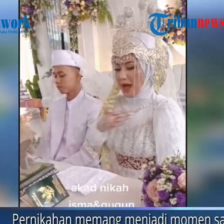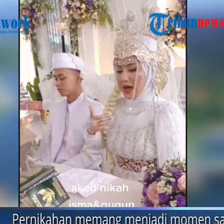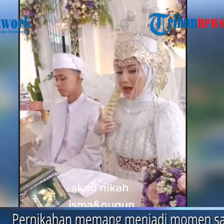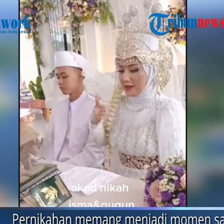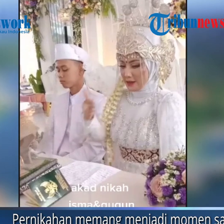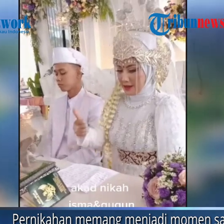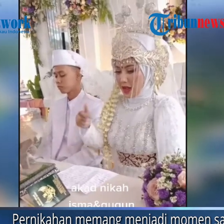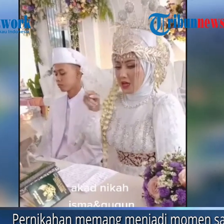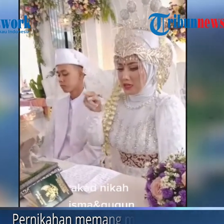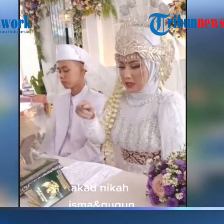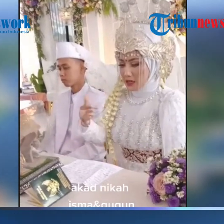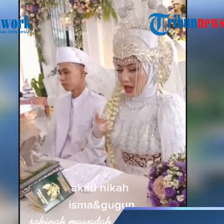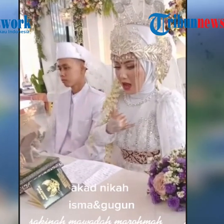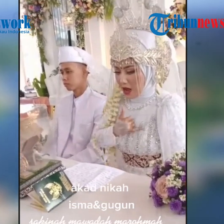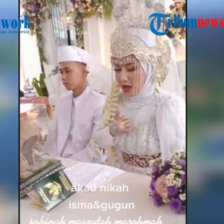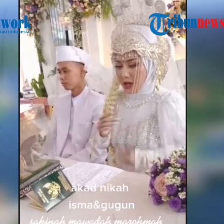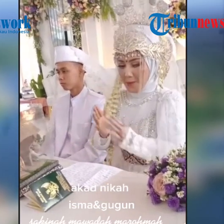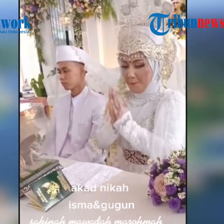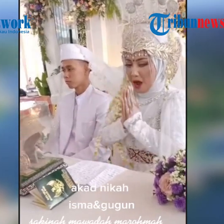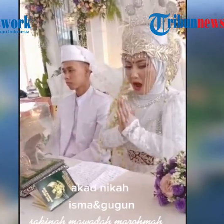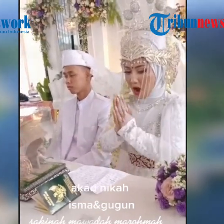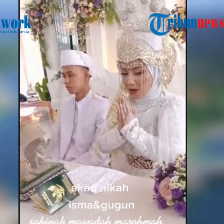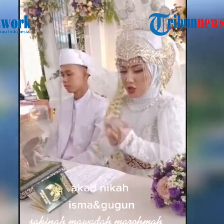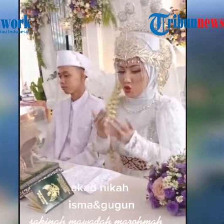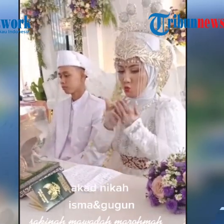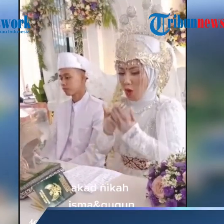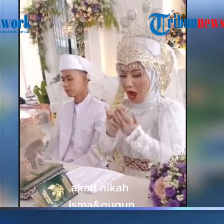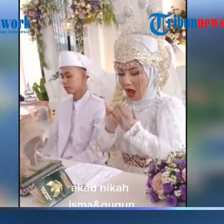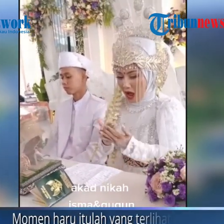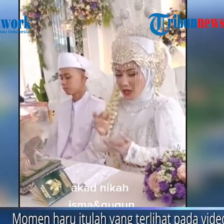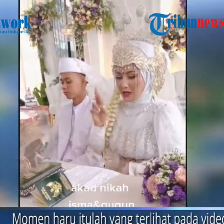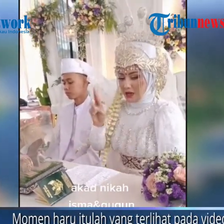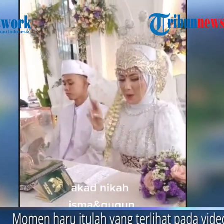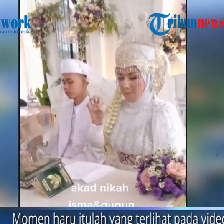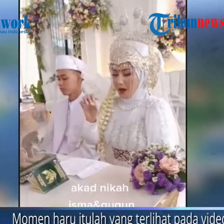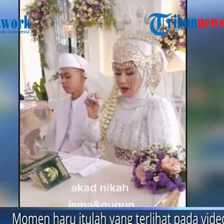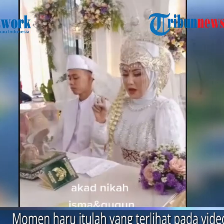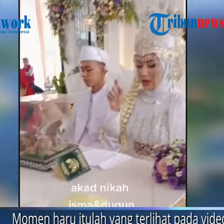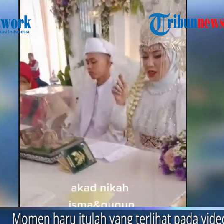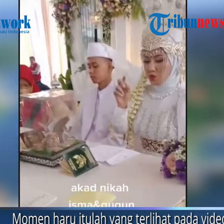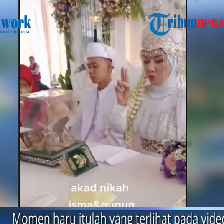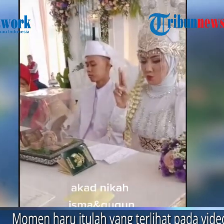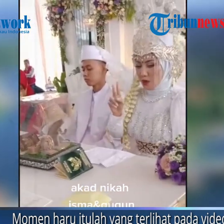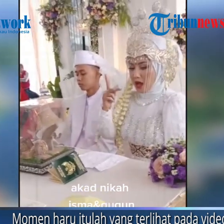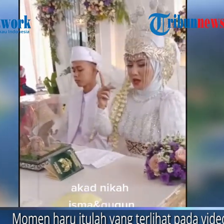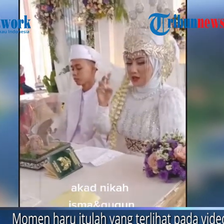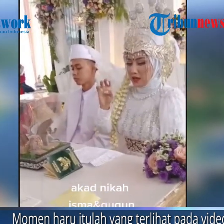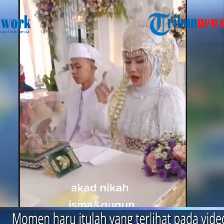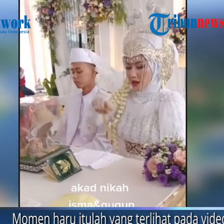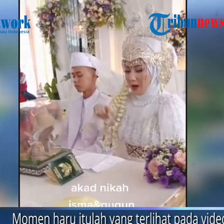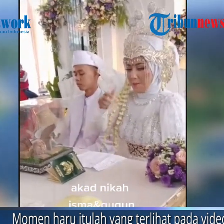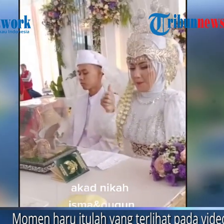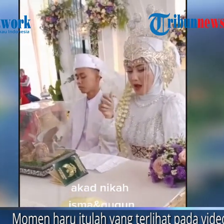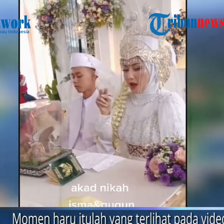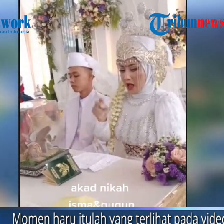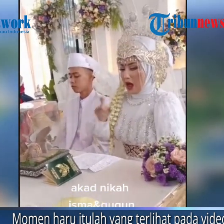termasuk untuk pasangan dengan keterbatasan fisik mereka masing-masing. Momen haru itulah yang terlihat pada video unggahan